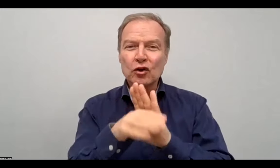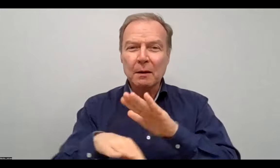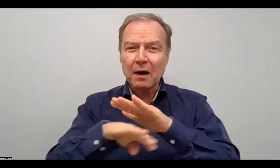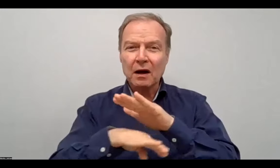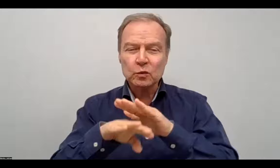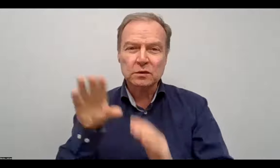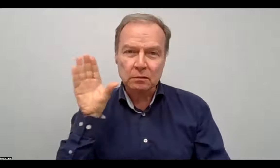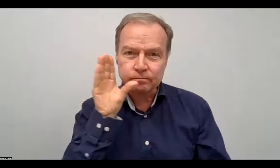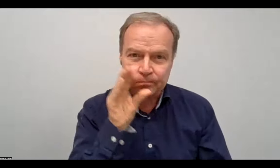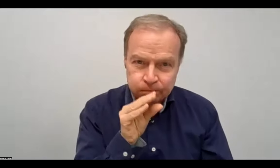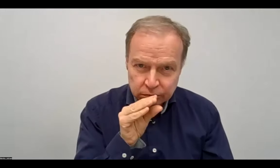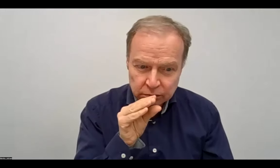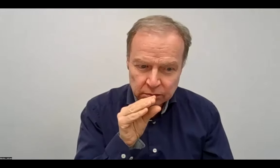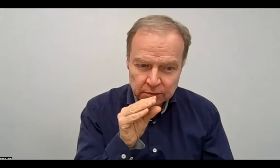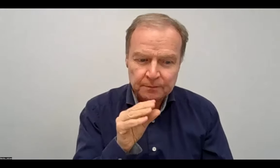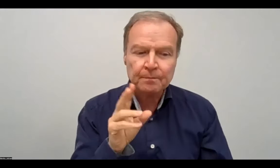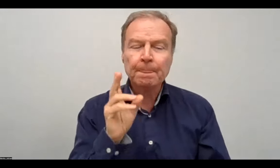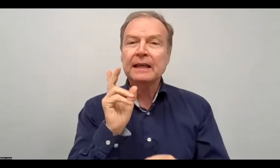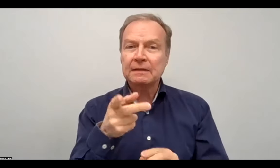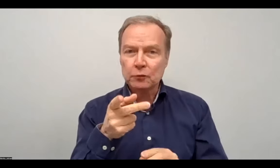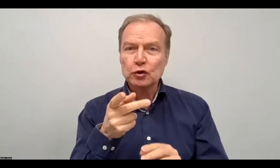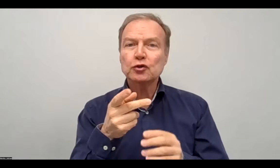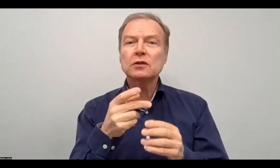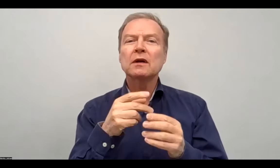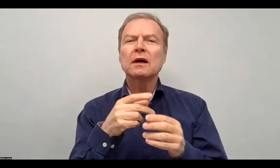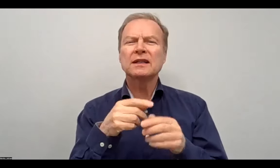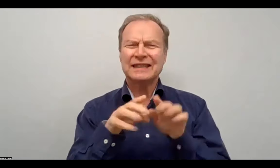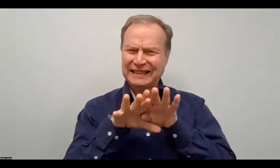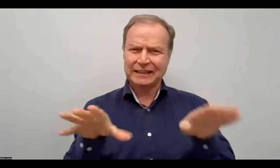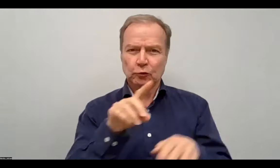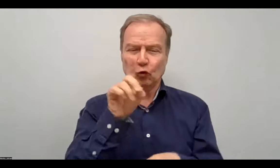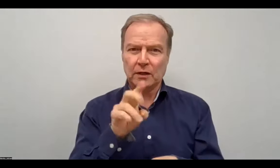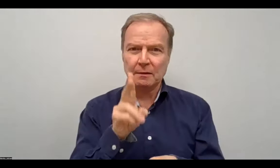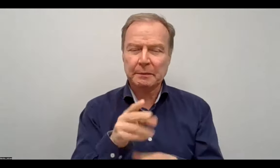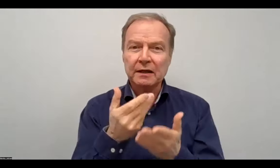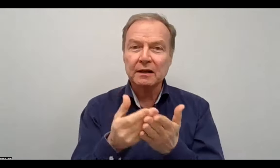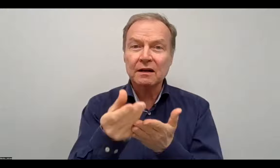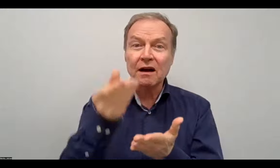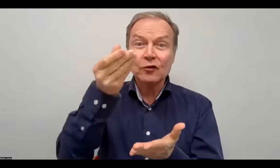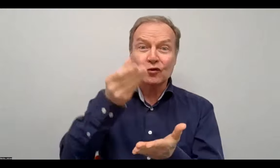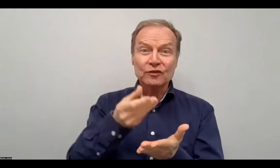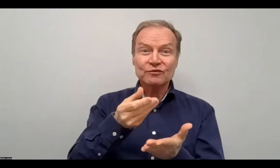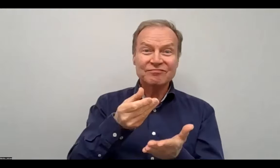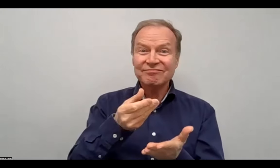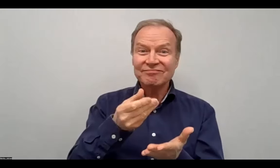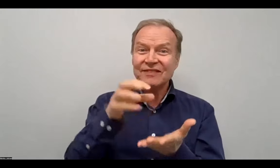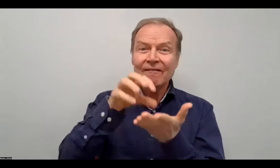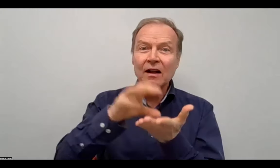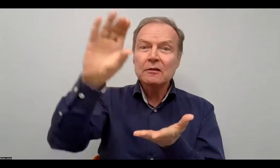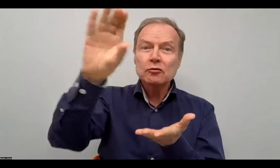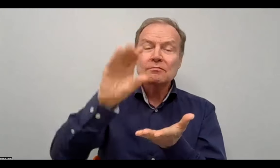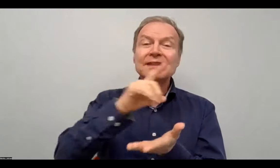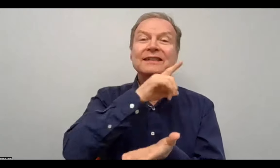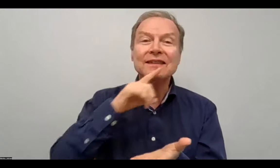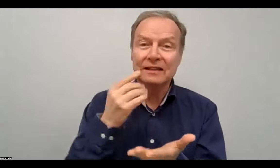tämänhetkinen tilanne hän on se, että ohjelma-alusta on vanhentumassa ja suurin osa ongelmistahan